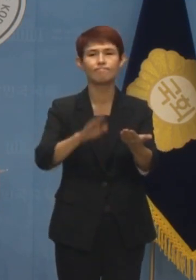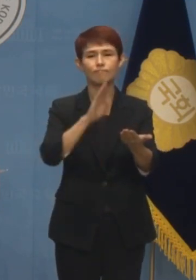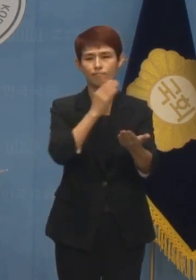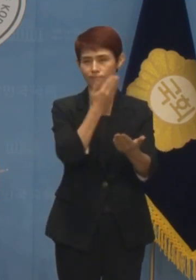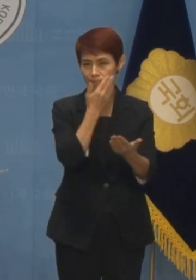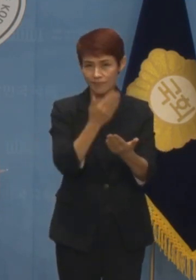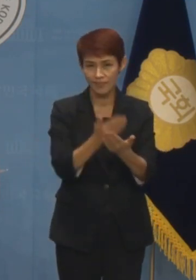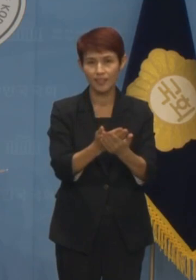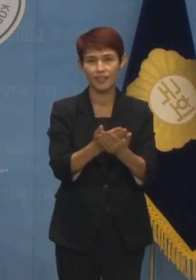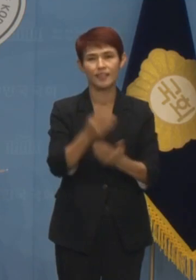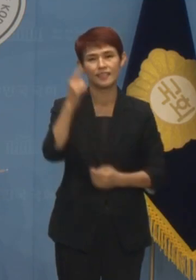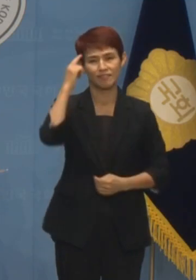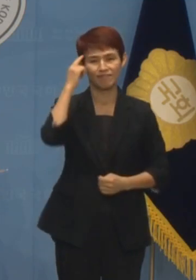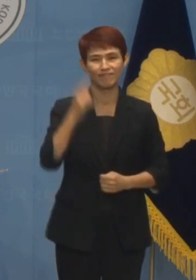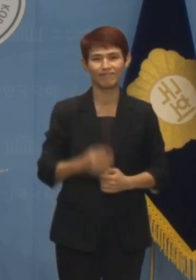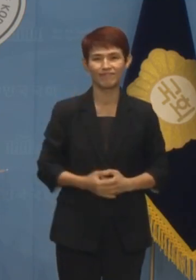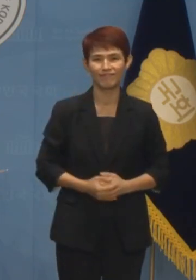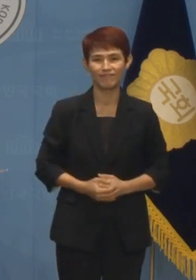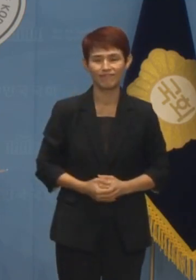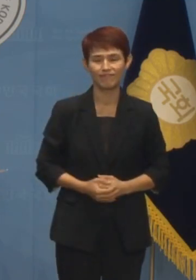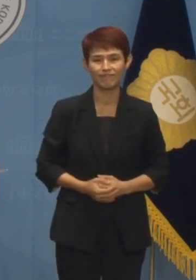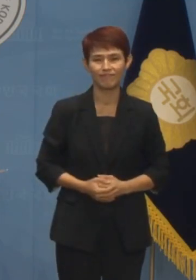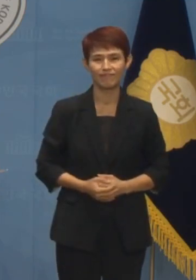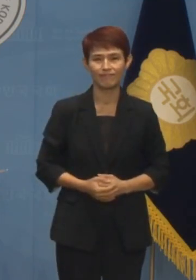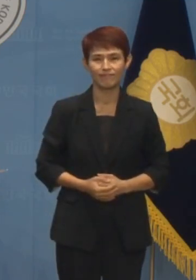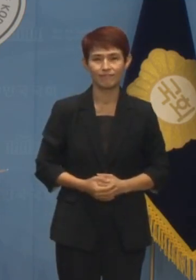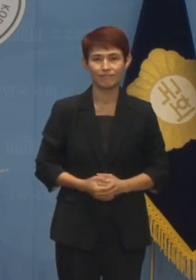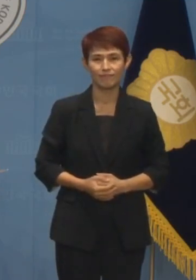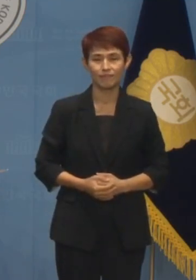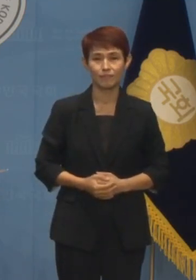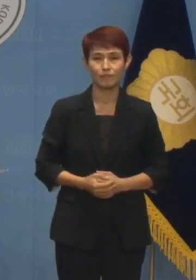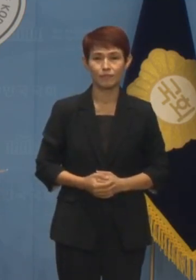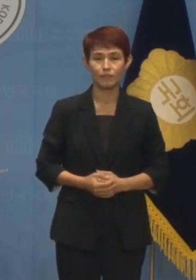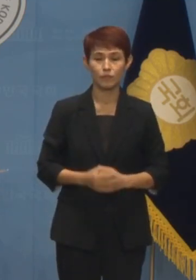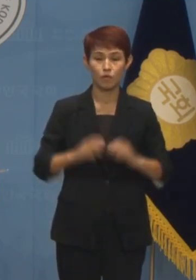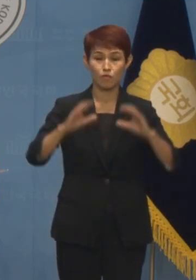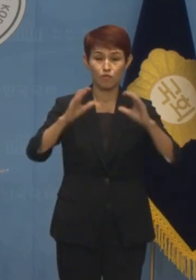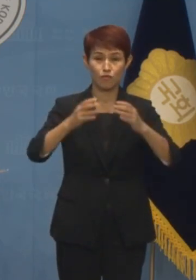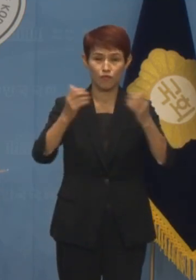발이 될 것이라 믿습니다. 또한 국회